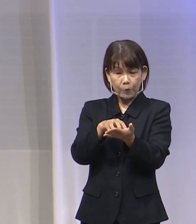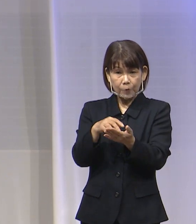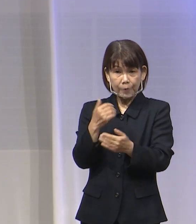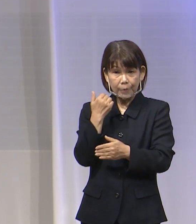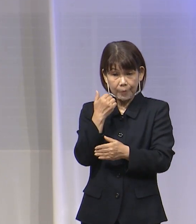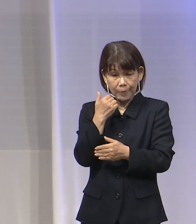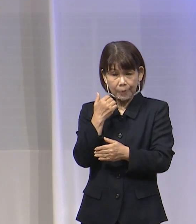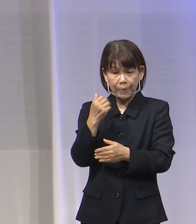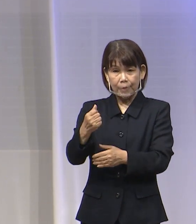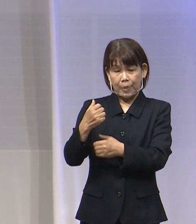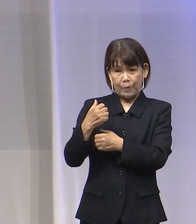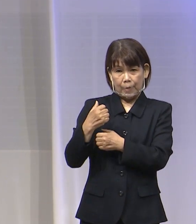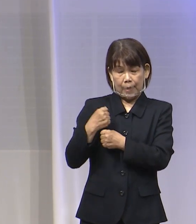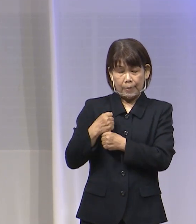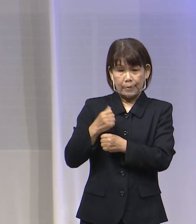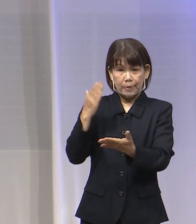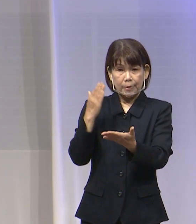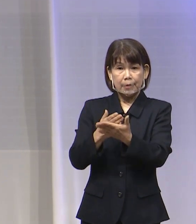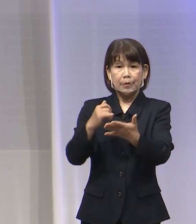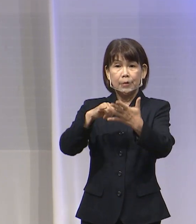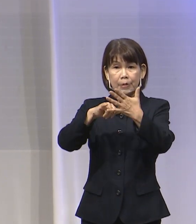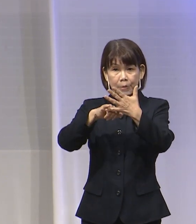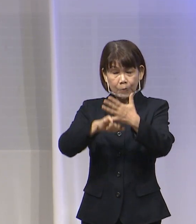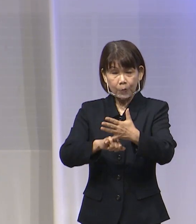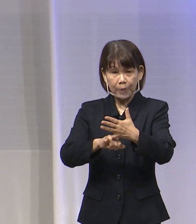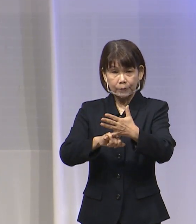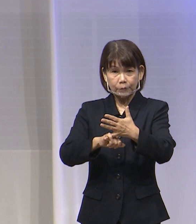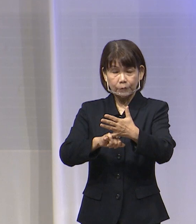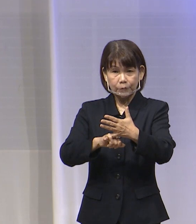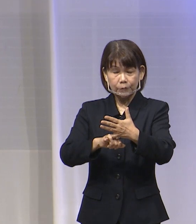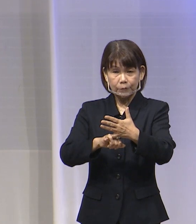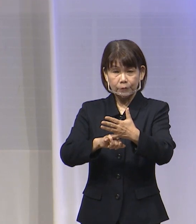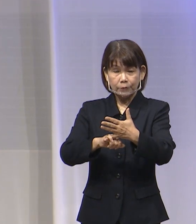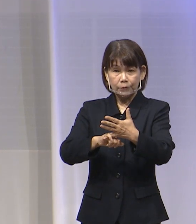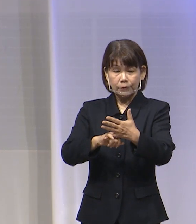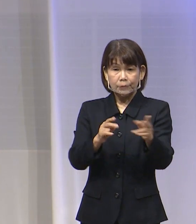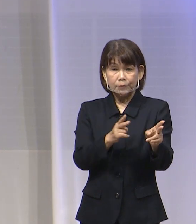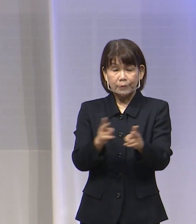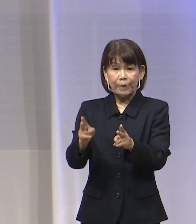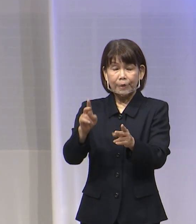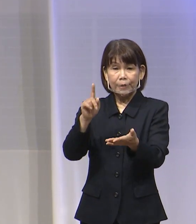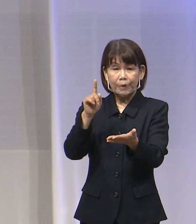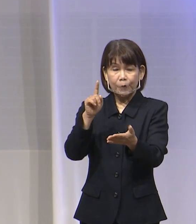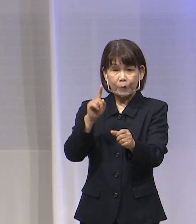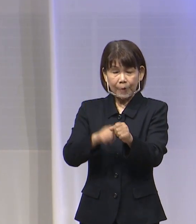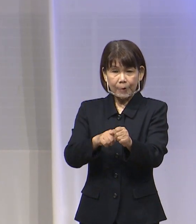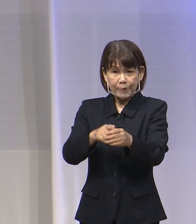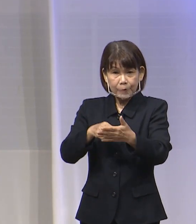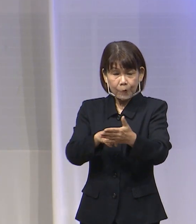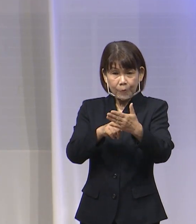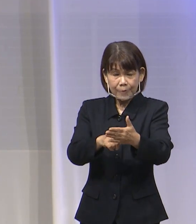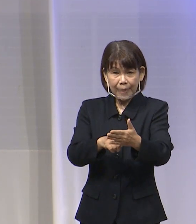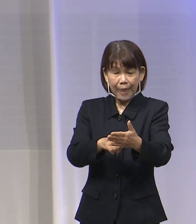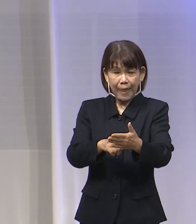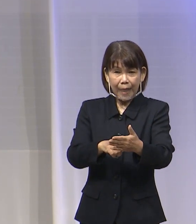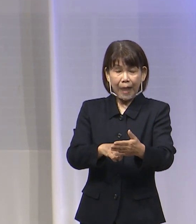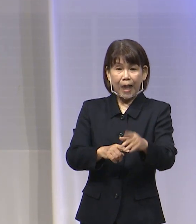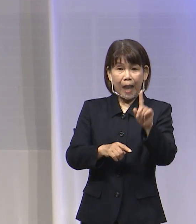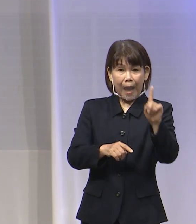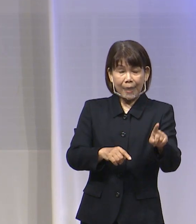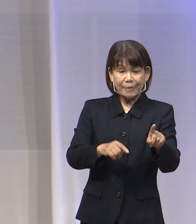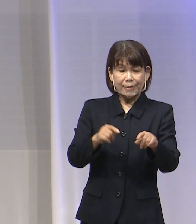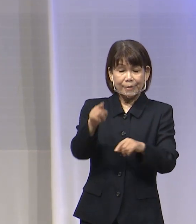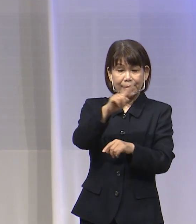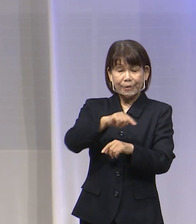をつくるのに大きな貢献をしたアイキャンが受賞しそして授賞